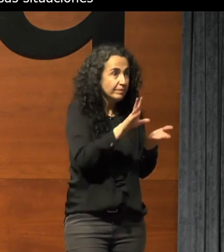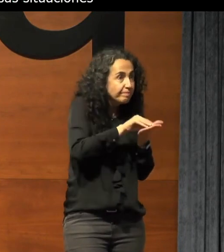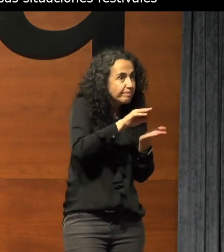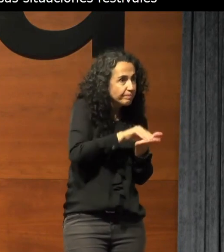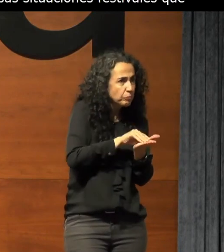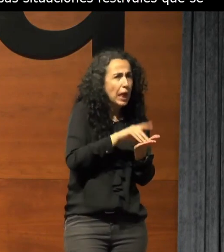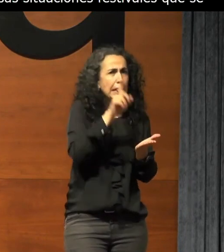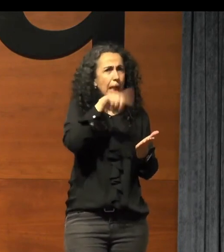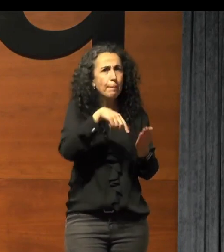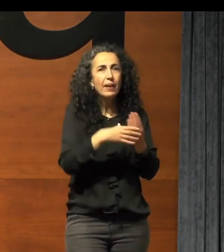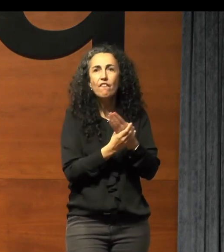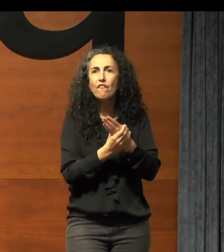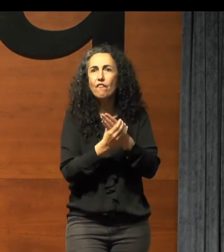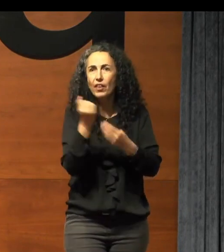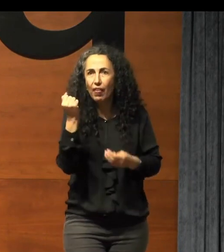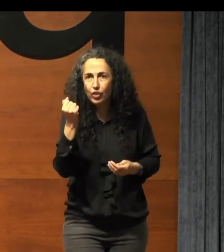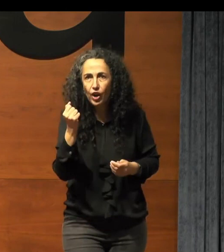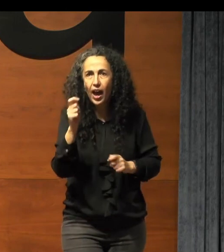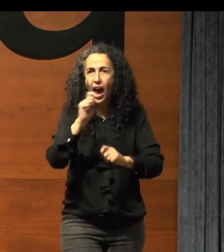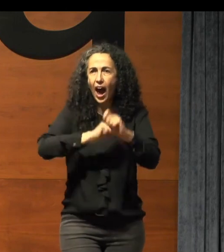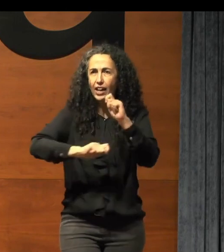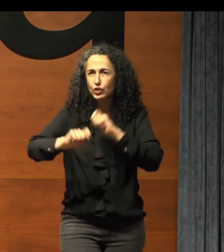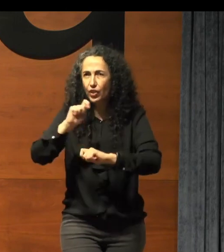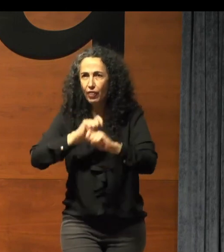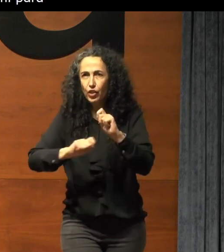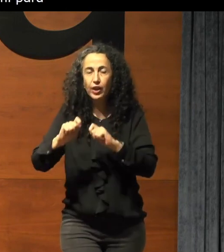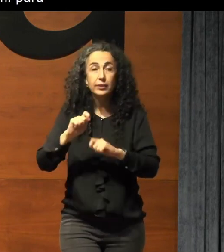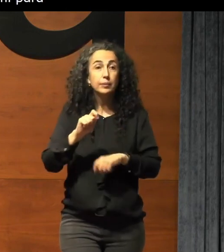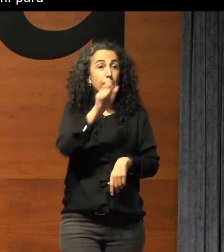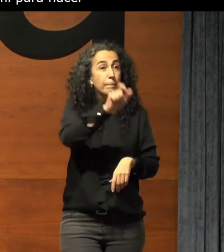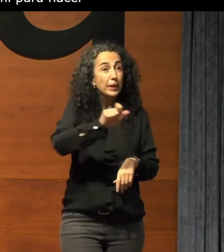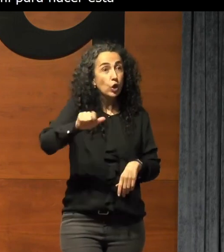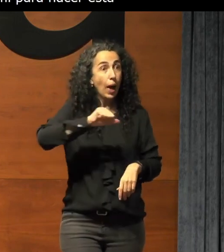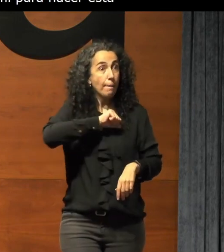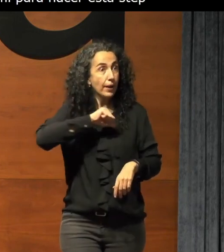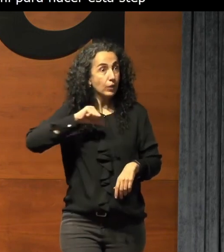producían y que me ha servido a mí para hacer esta pequeña investigación.